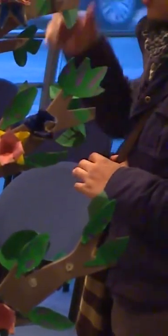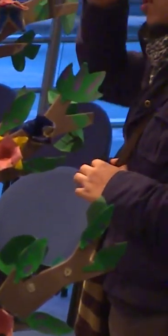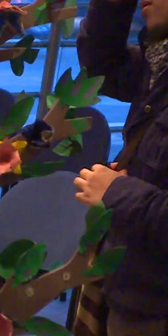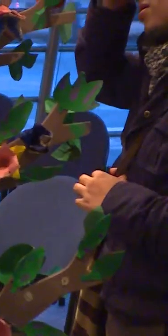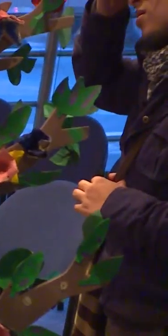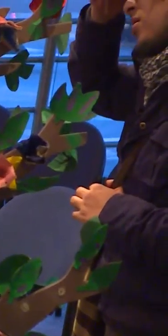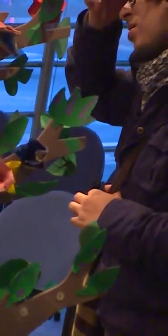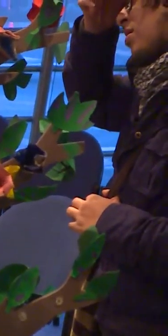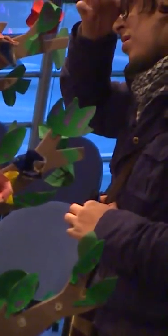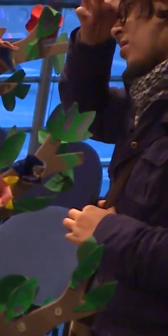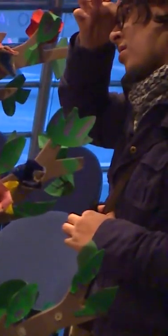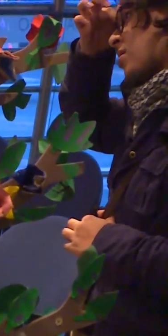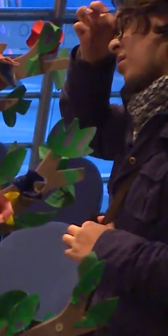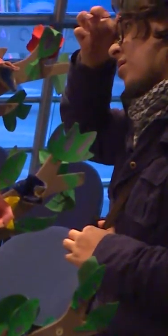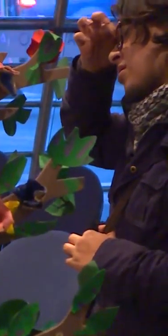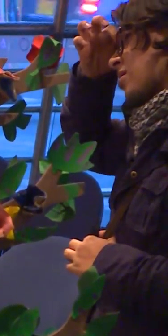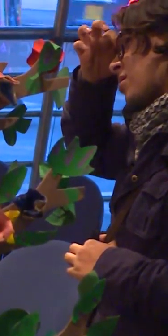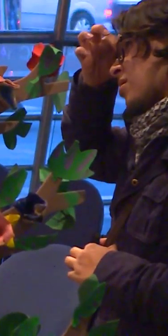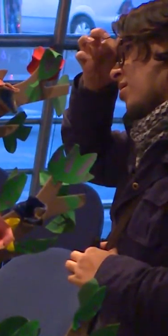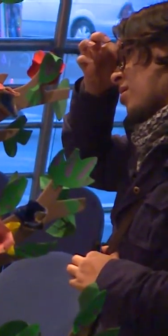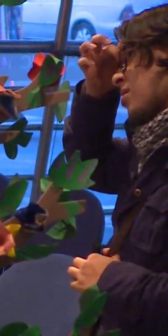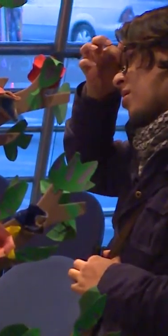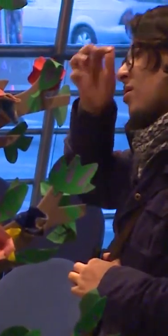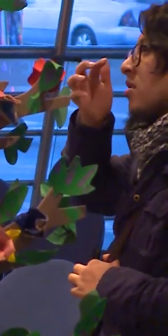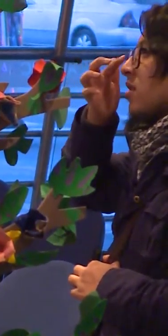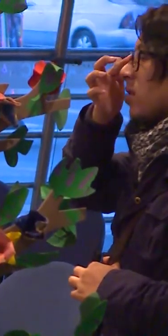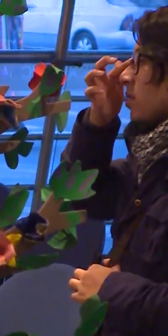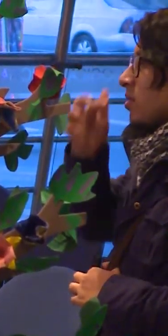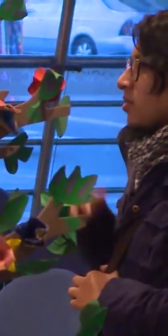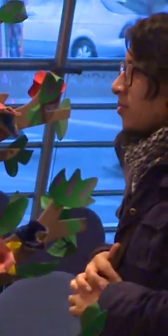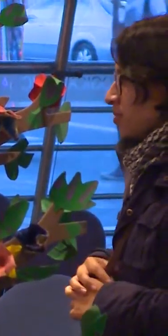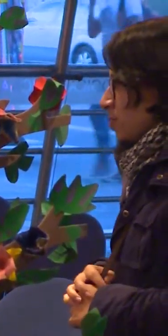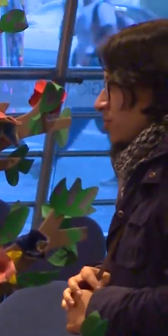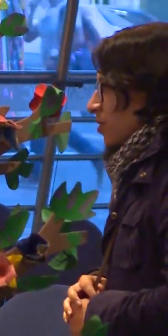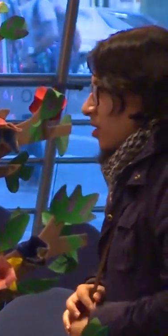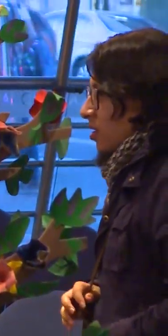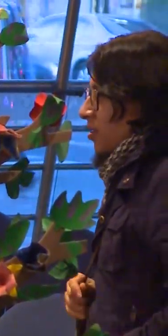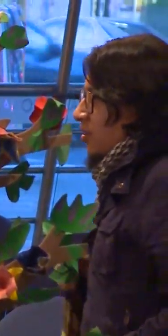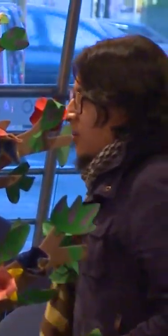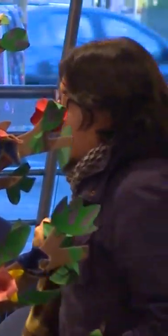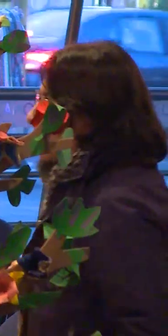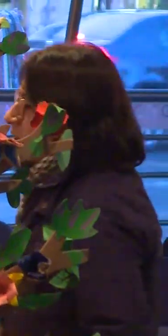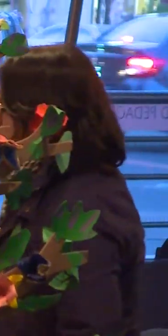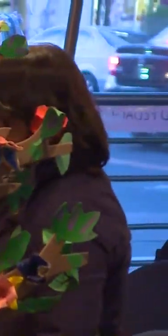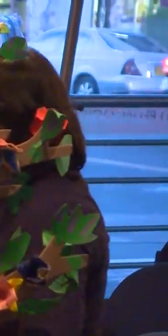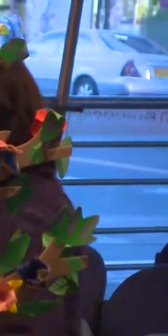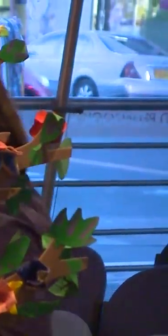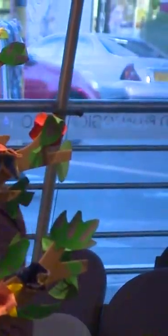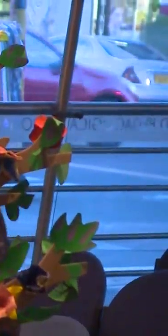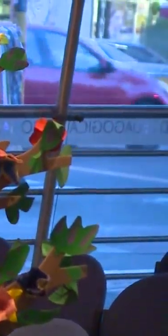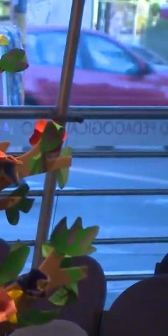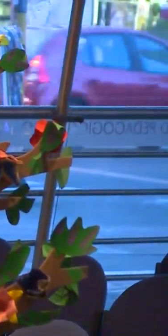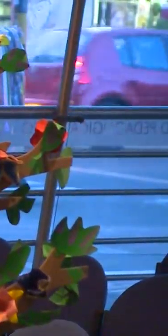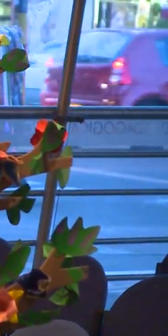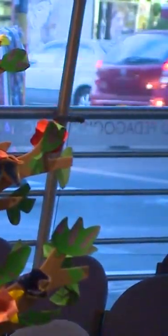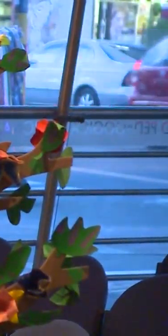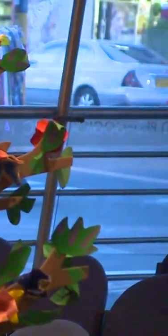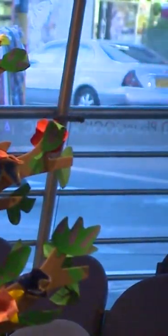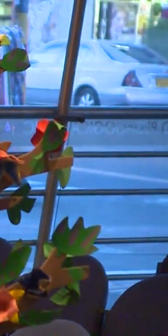a mirar. Este árbol cuenta con una base. Este árbol llegó así, en madera, está hecho en MDF,